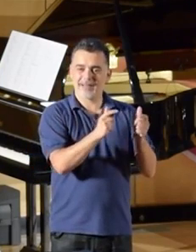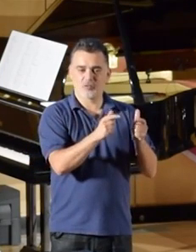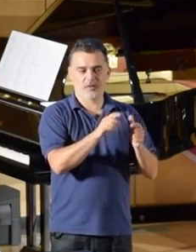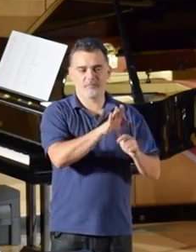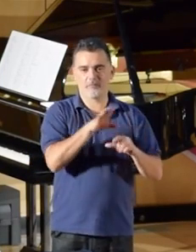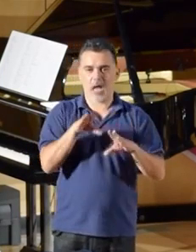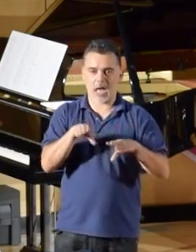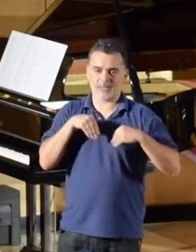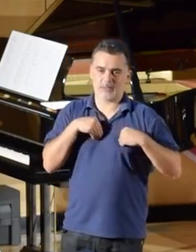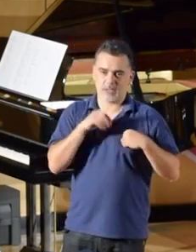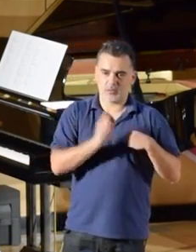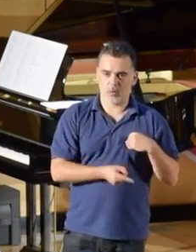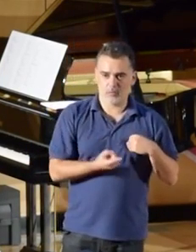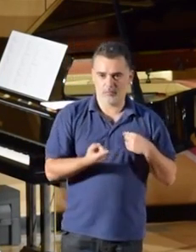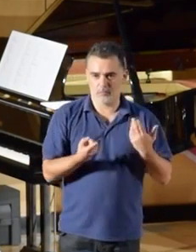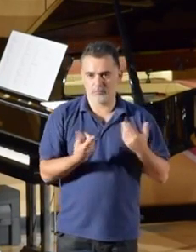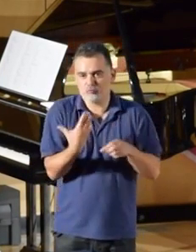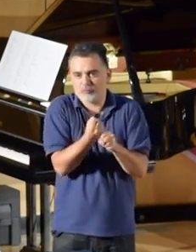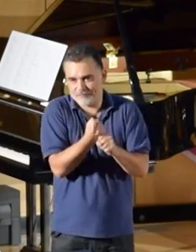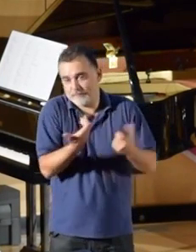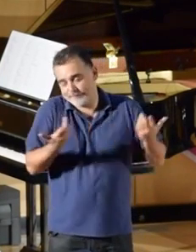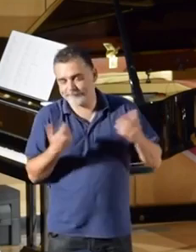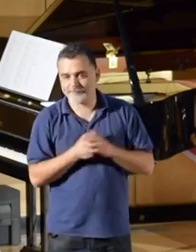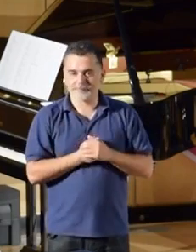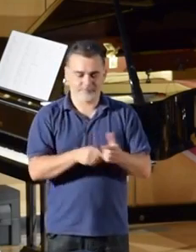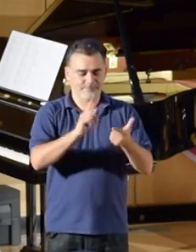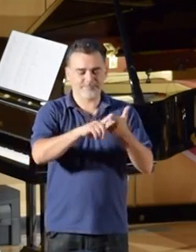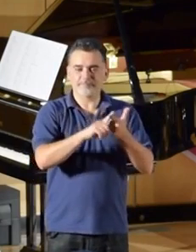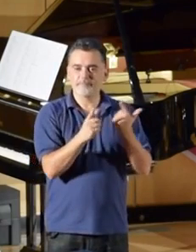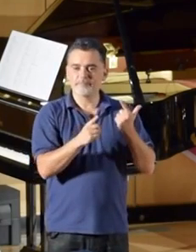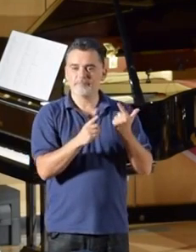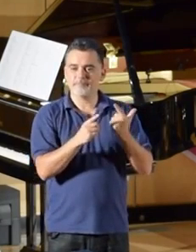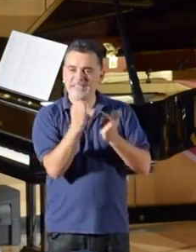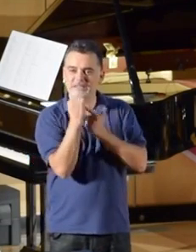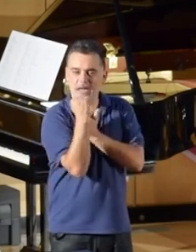Denn der Abbau von Stigma und Diskriminierung, das haben wir jetzt eben